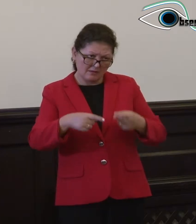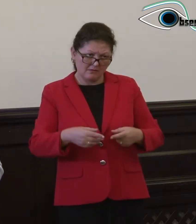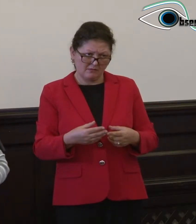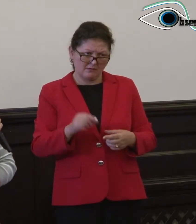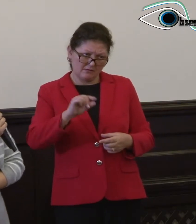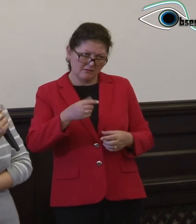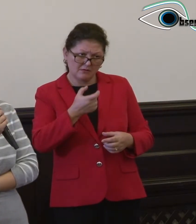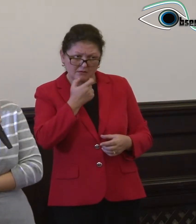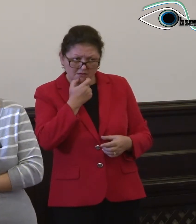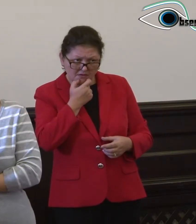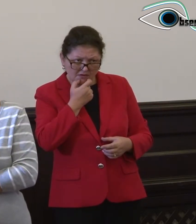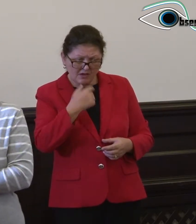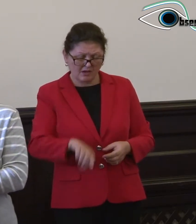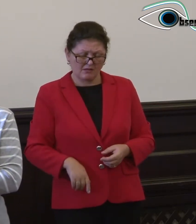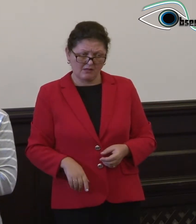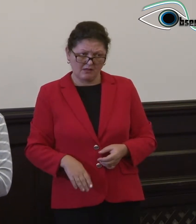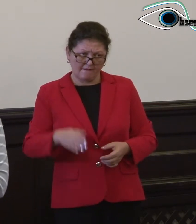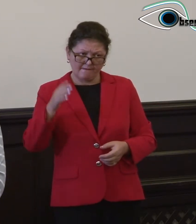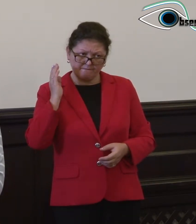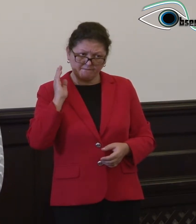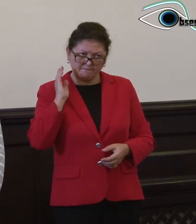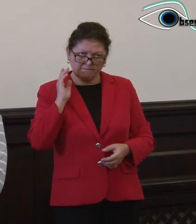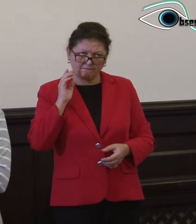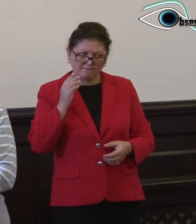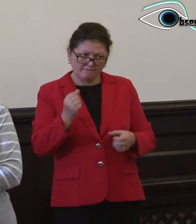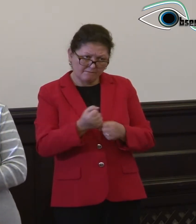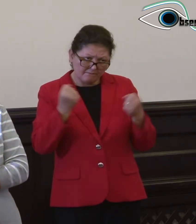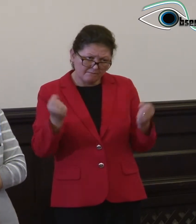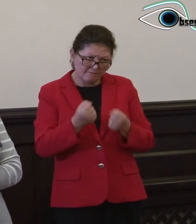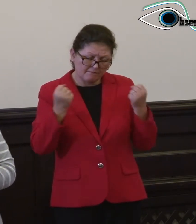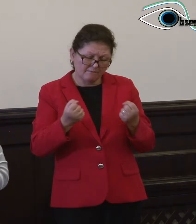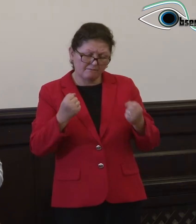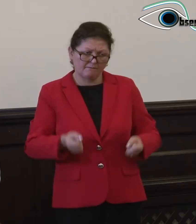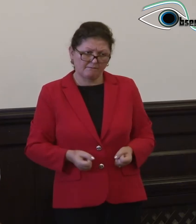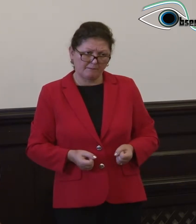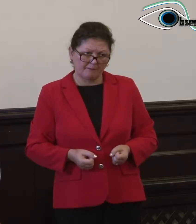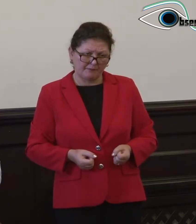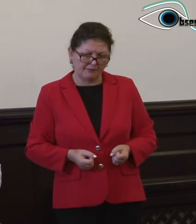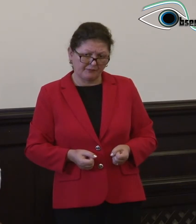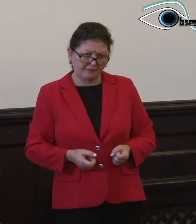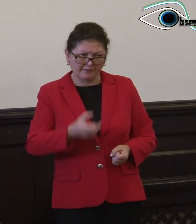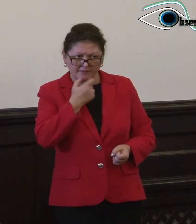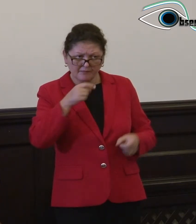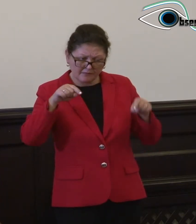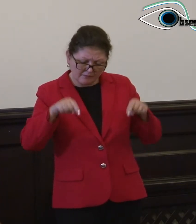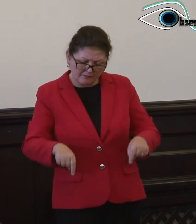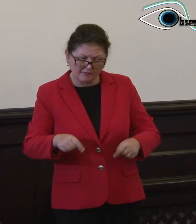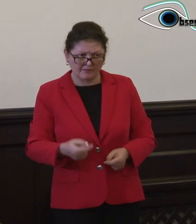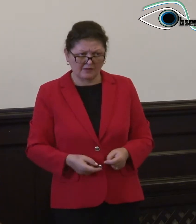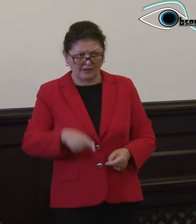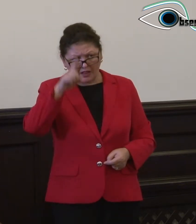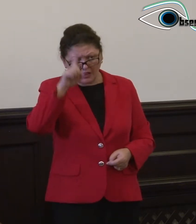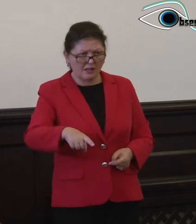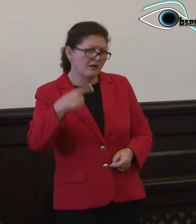convingem Ministerul Educației să nu mai păstreze în paralel un alt ordin care se referea la acești copii, anul acesta, în